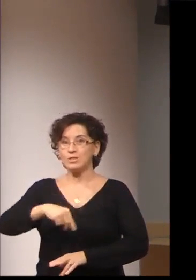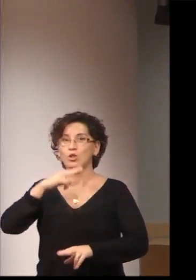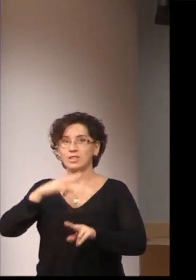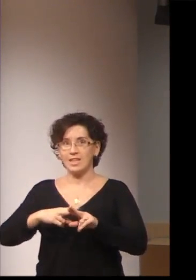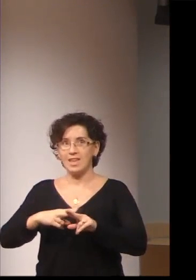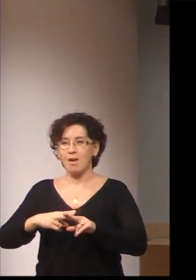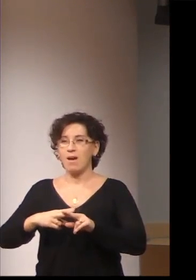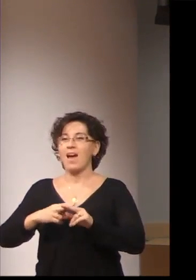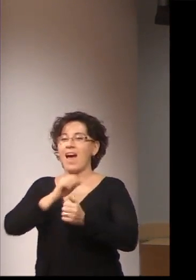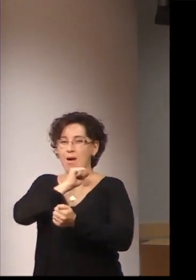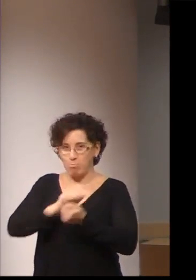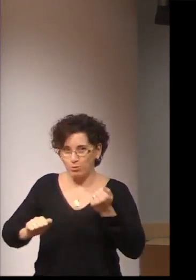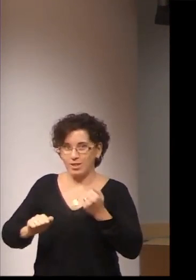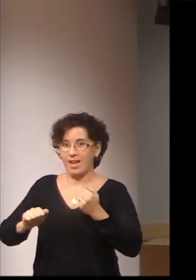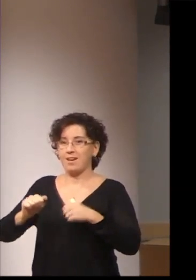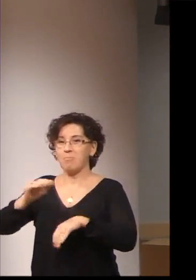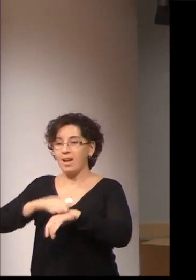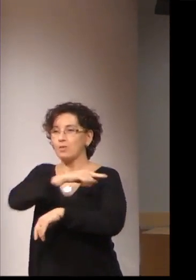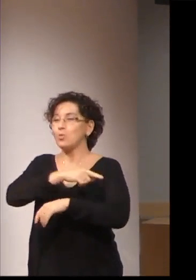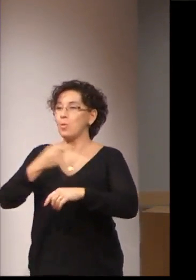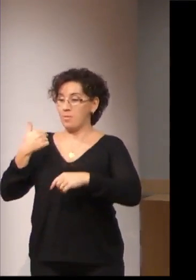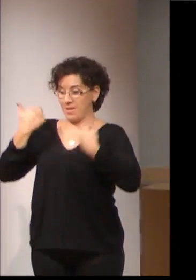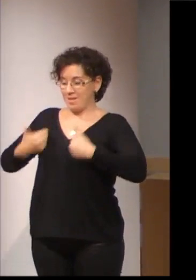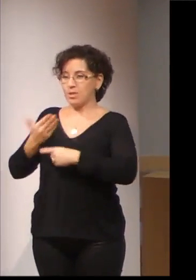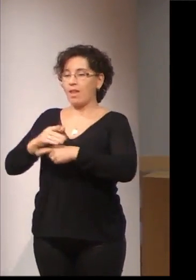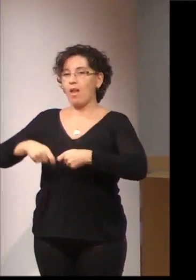lo de buscar eso para que tú alargaras en la presentación y todo eso.